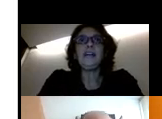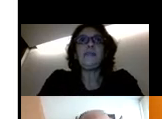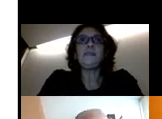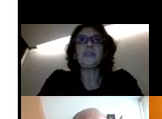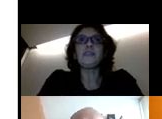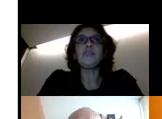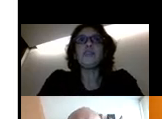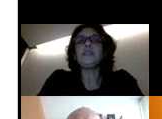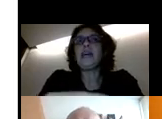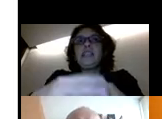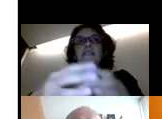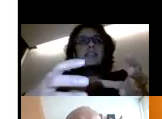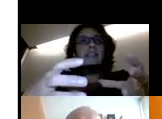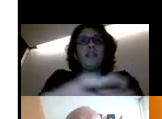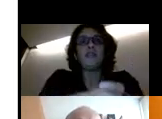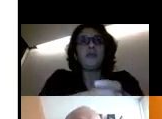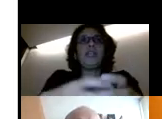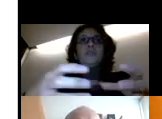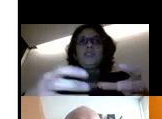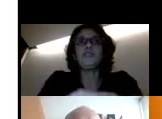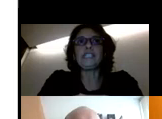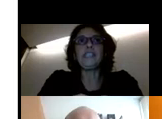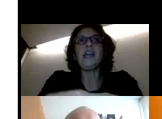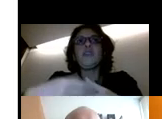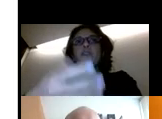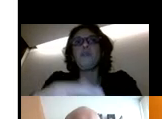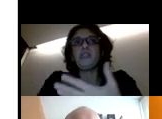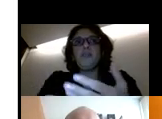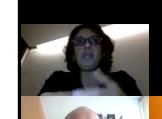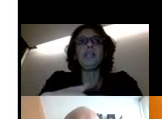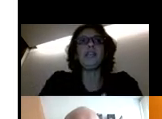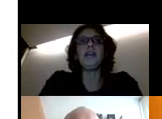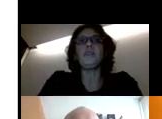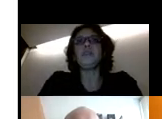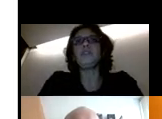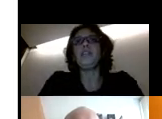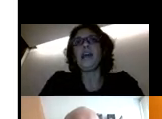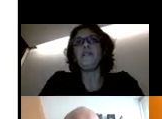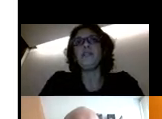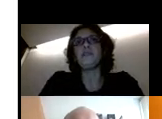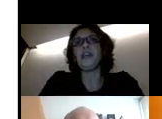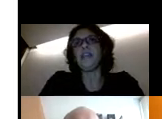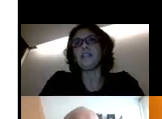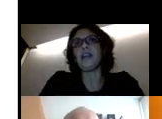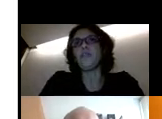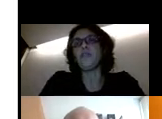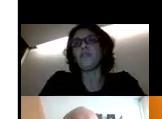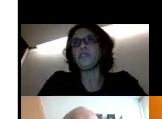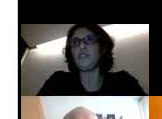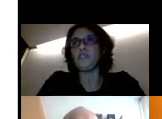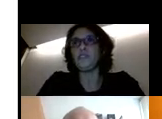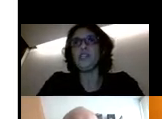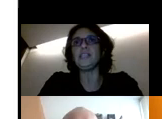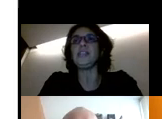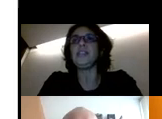que son a nivel de los grupos de expresión facial, movimientos de mejillas, movimientos de labios, cabeza, ojos